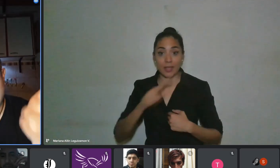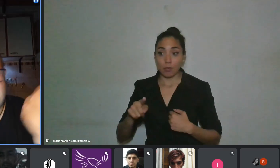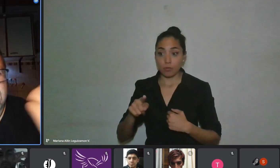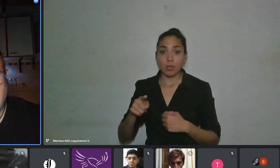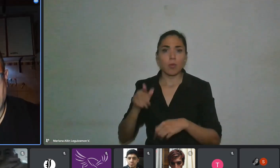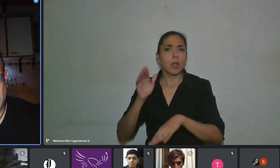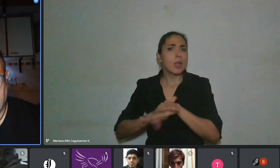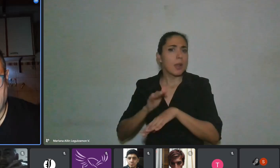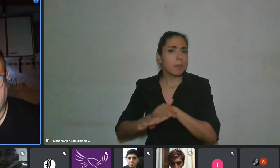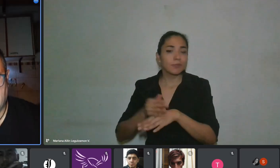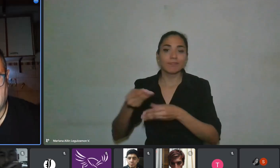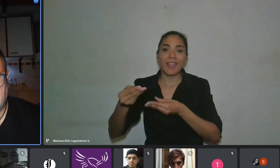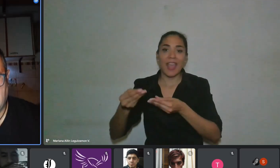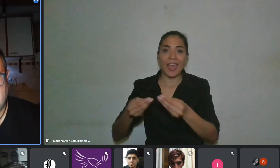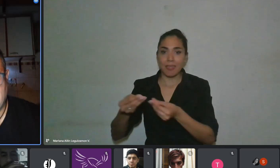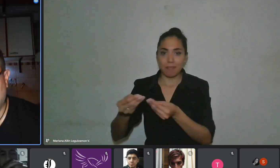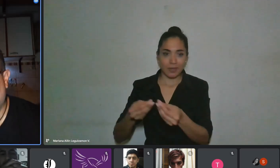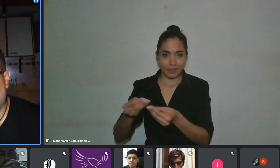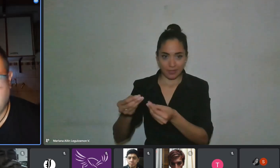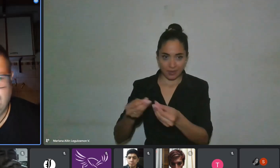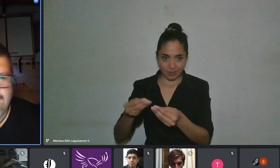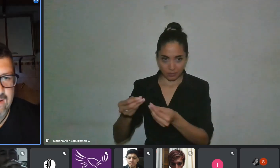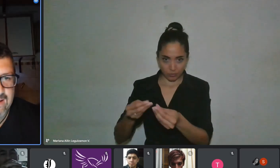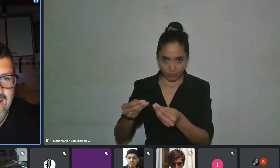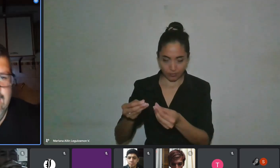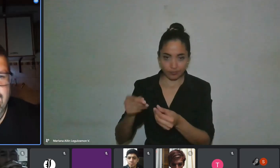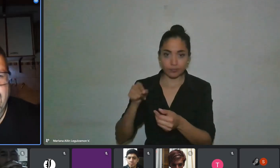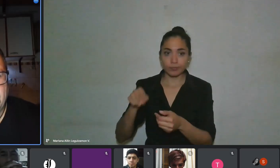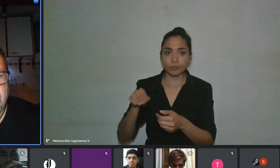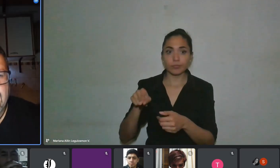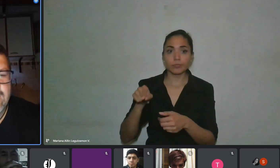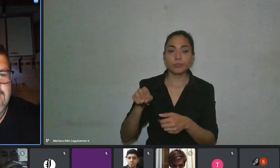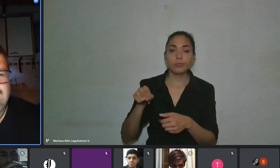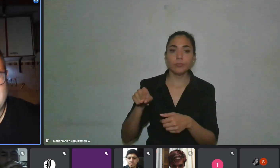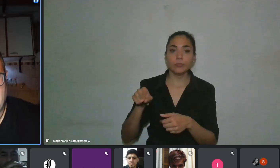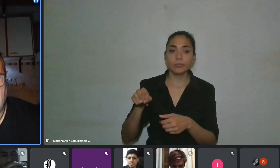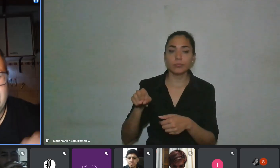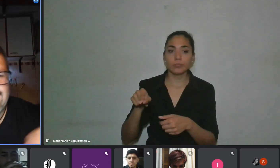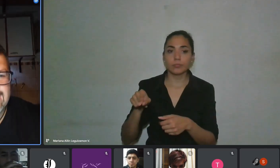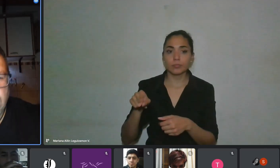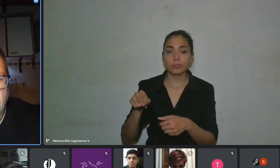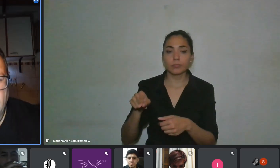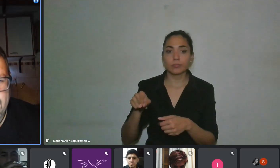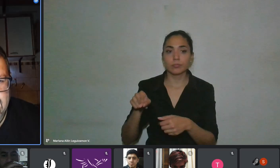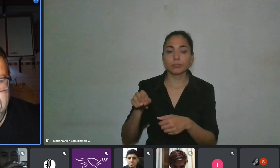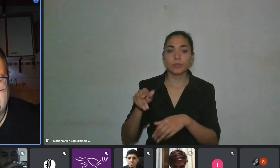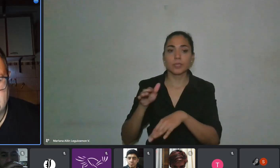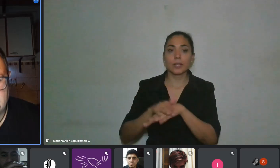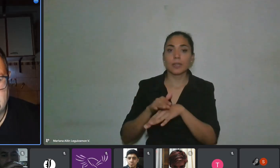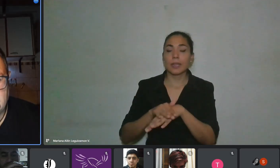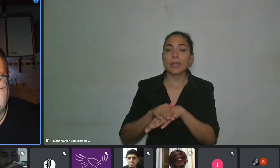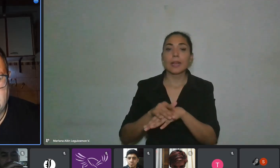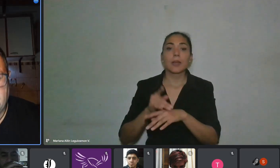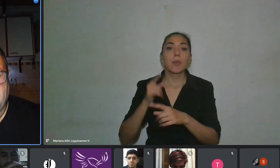administra el destino del Estado. Es decir, es el que va administrando el destino del país.